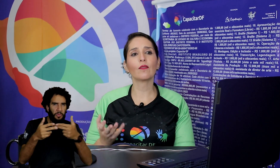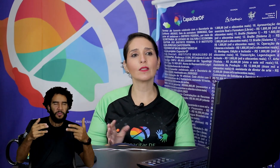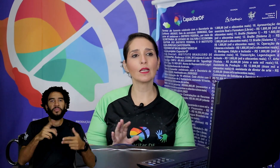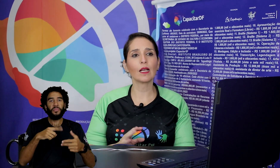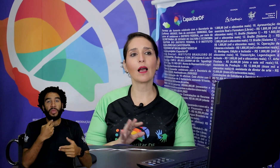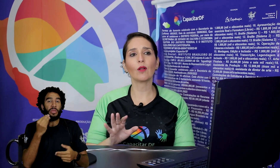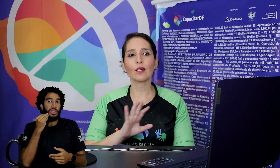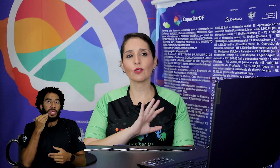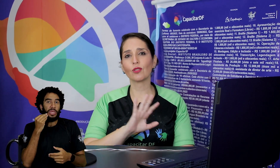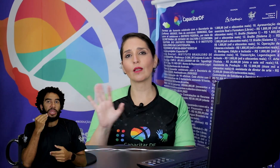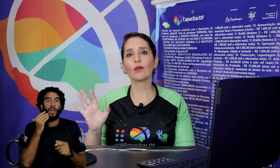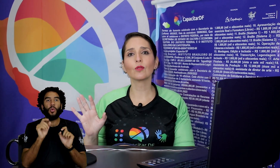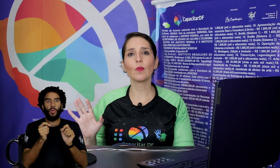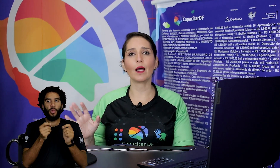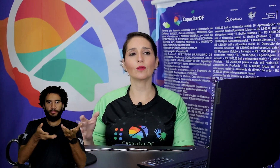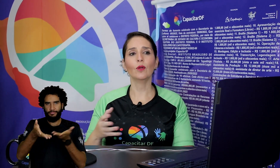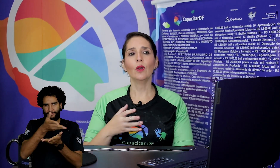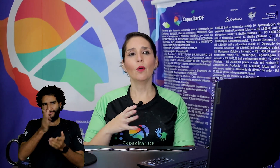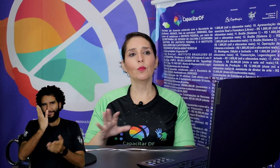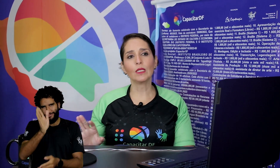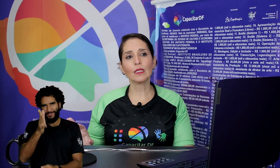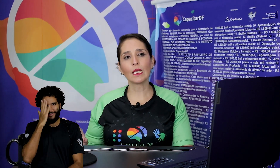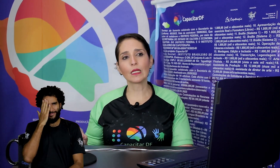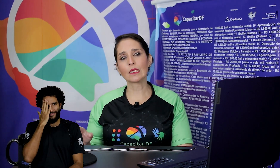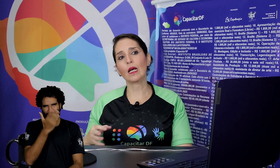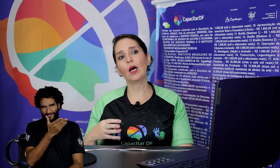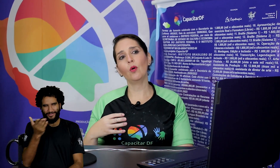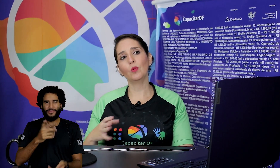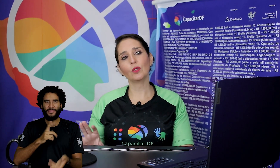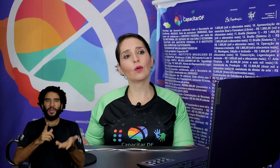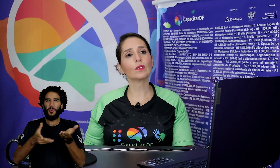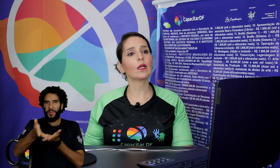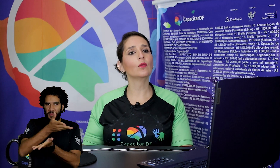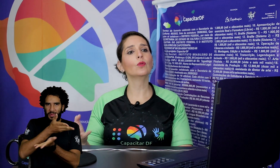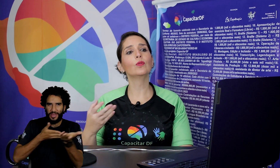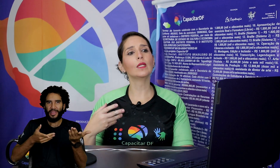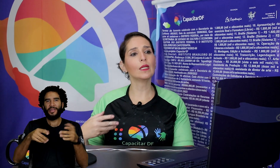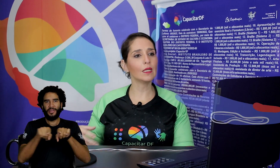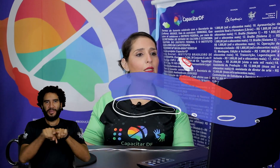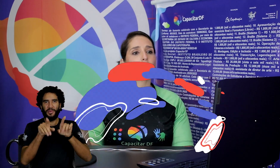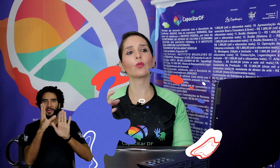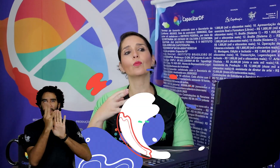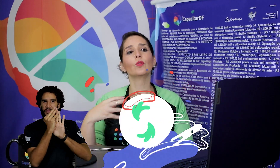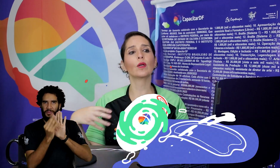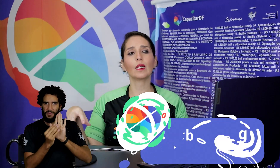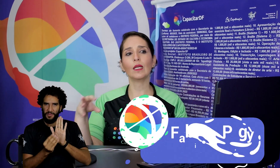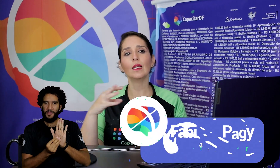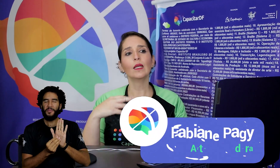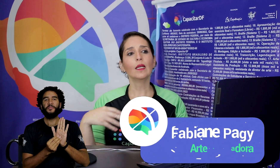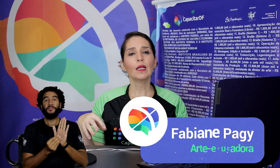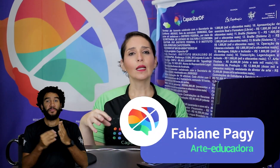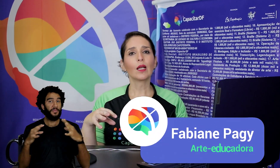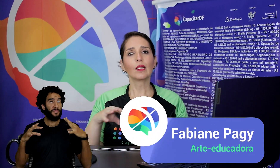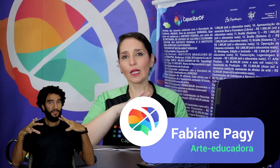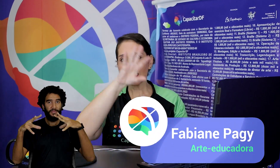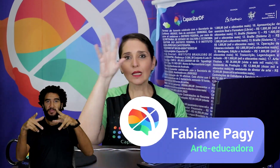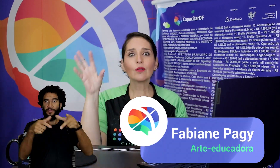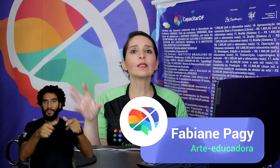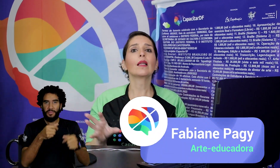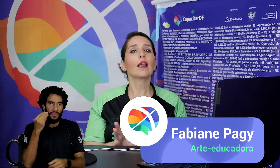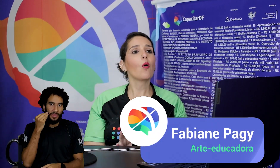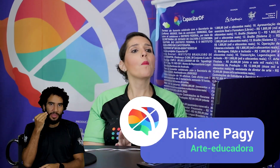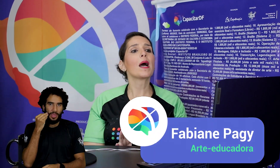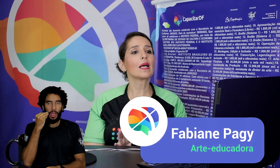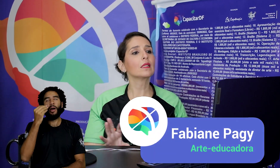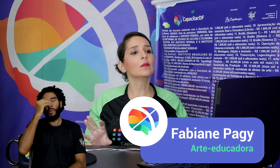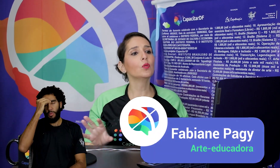vai tentar fazer aquela aula que a gente já está acostumado. Muita interação, muito conteúdo e todo mundo aqui tentando